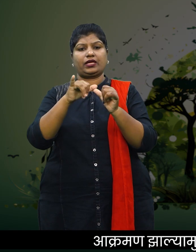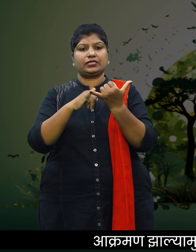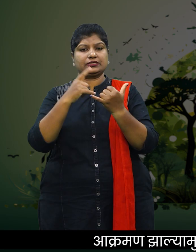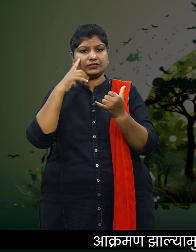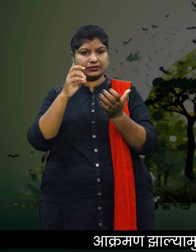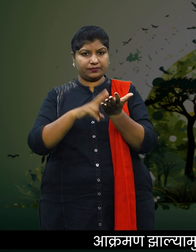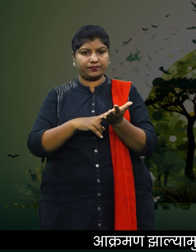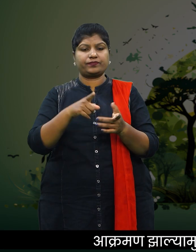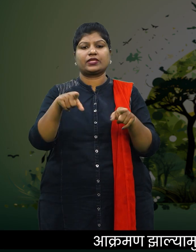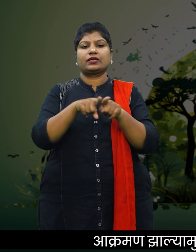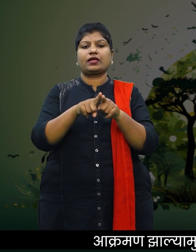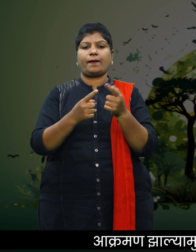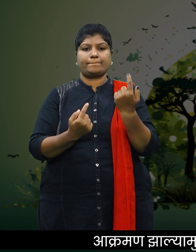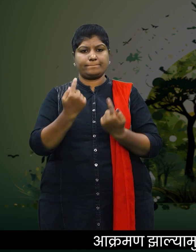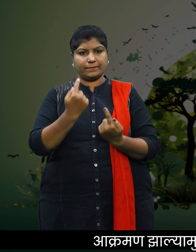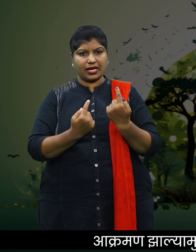घडते.